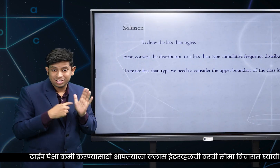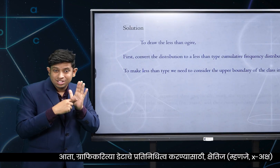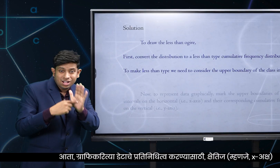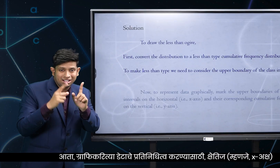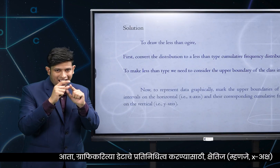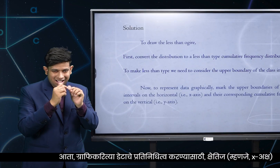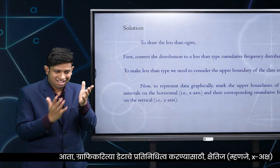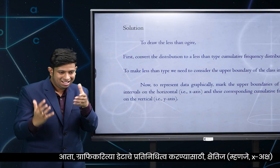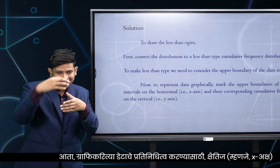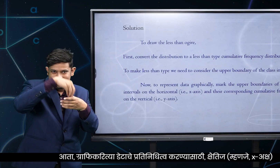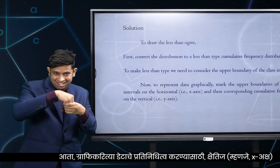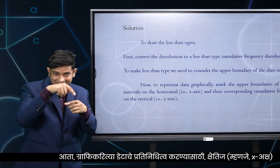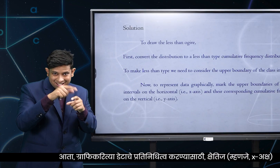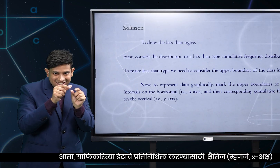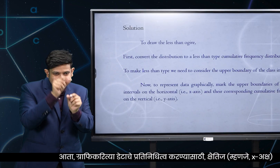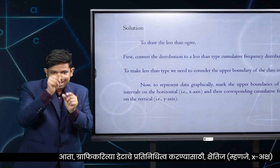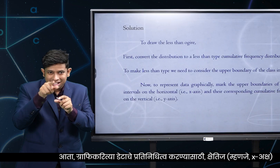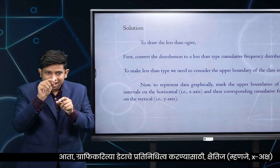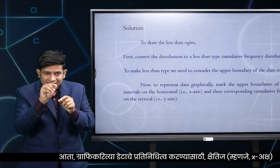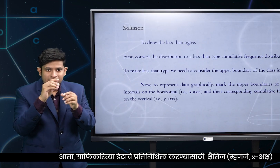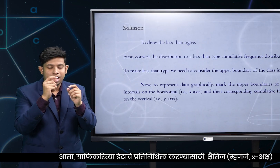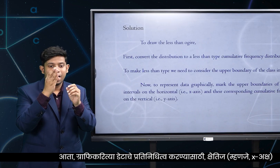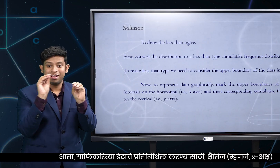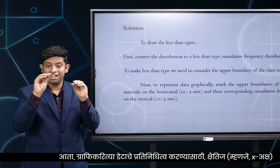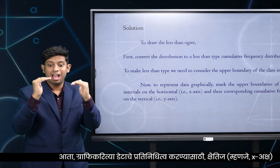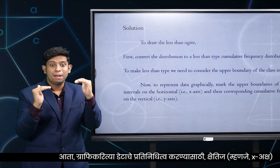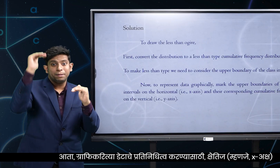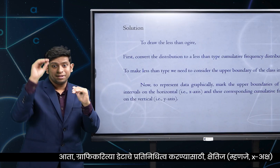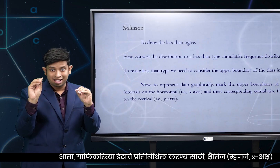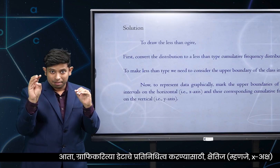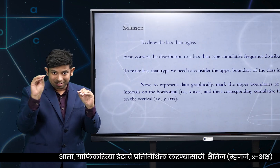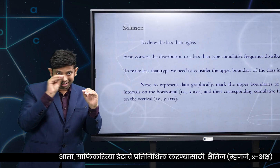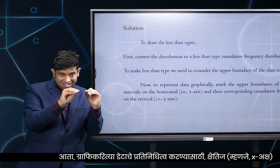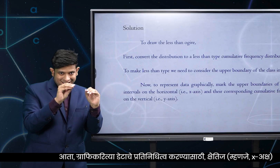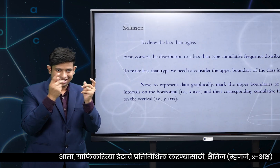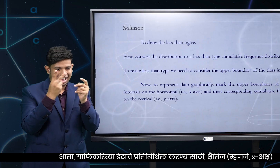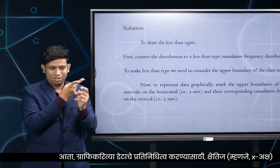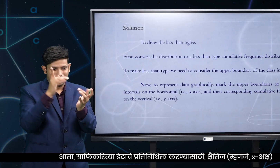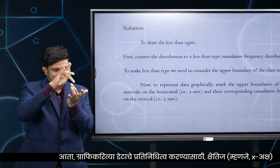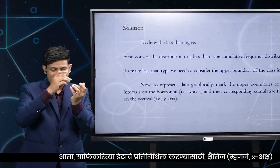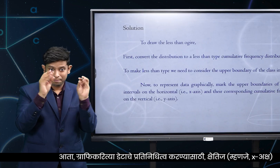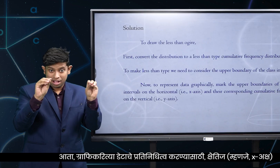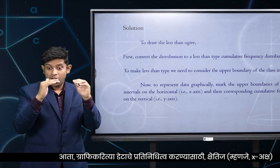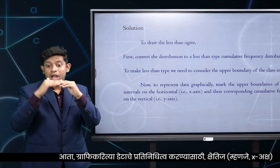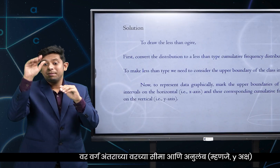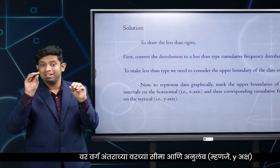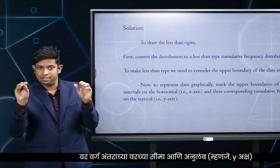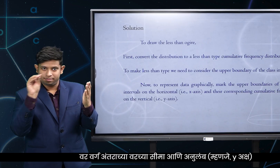आता ग्राफिकलरित्या डेटाचे प्रतिनिधित्व करण्यासाठी क्षैतिज म्हणजे एक्स अक्ष वर